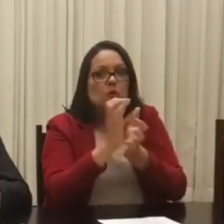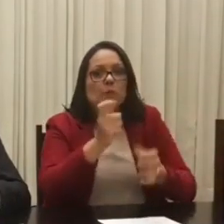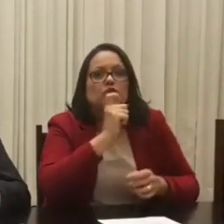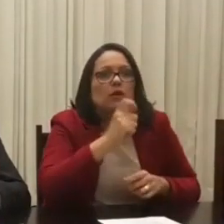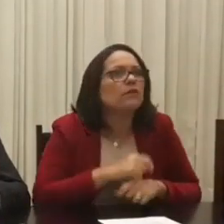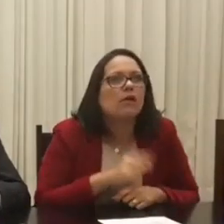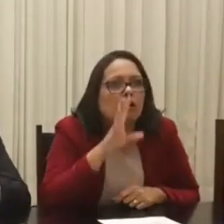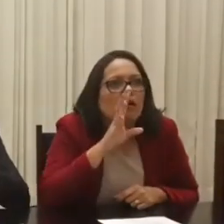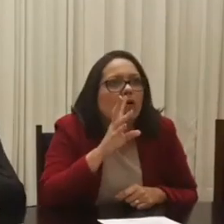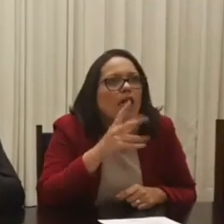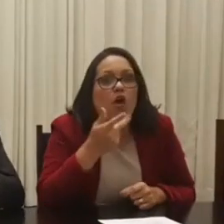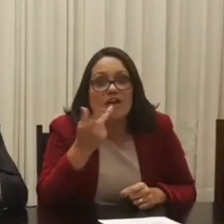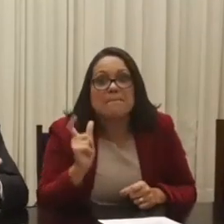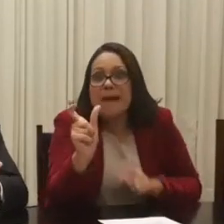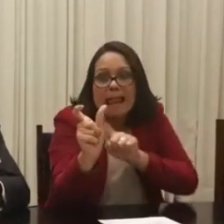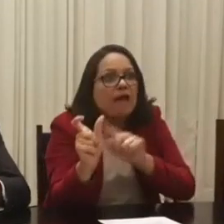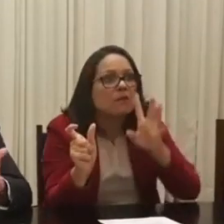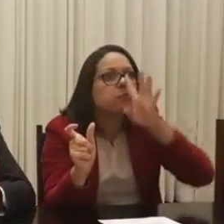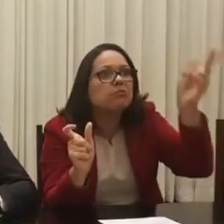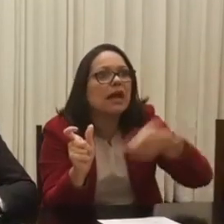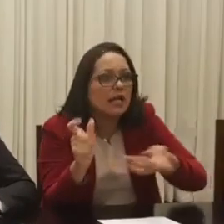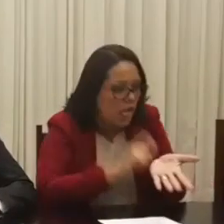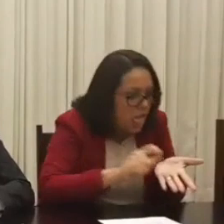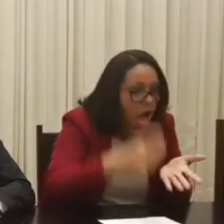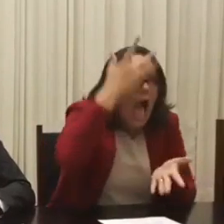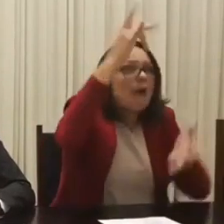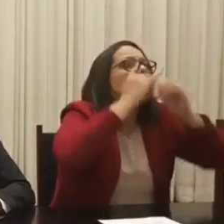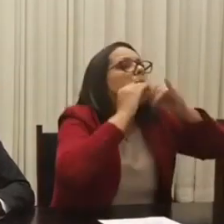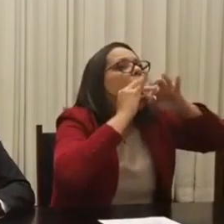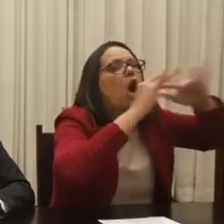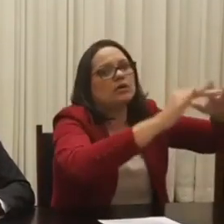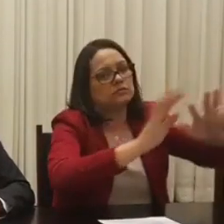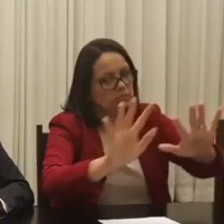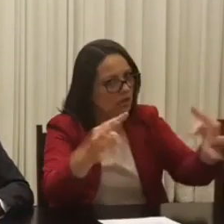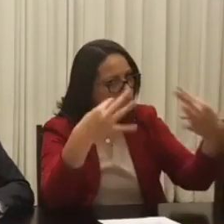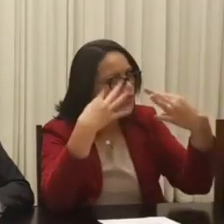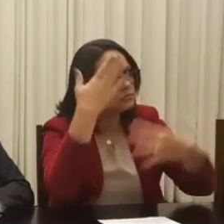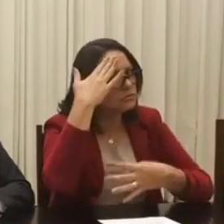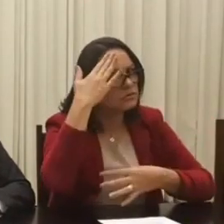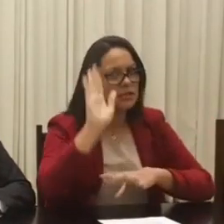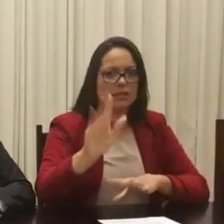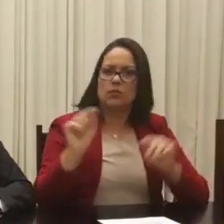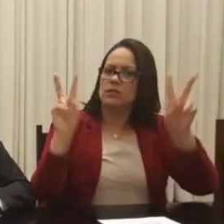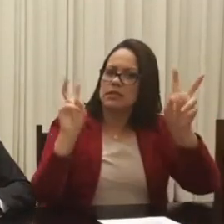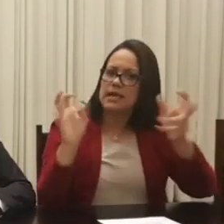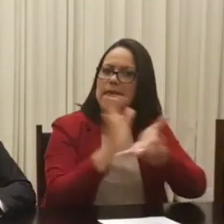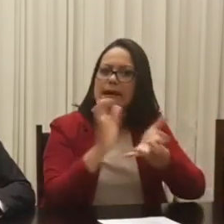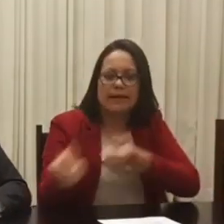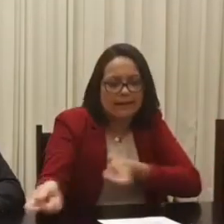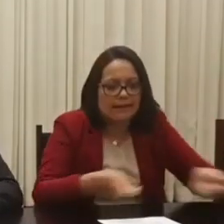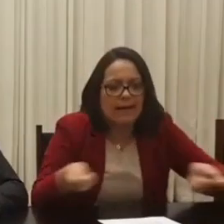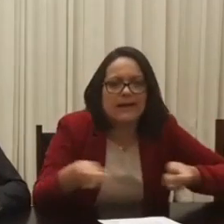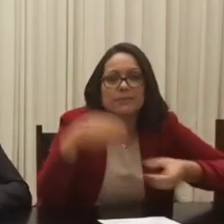plantão com a caneta na mão, e qualquer uma palavrinha errada, ele, pá, manchete de jornal amanhã. Tá? A questão também de garimpo em terra